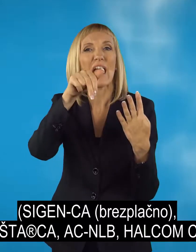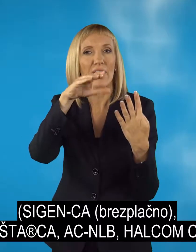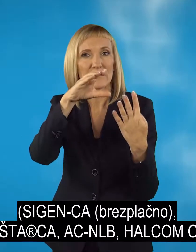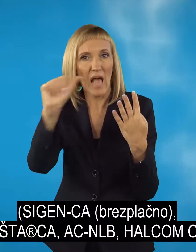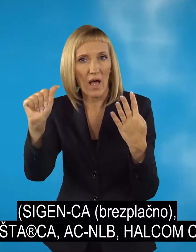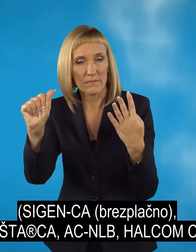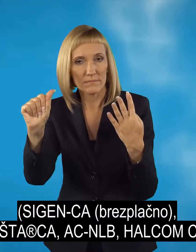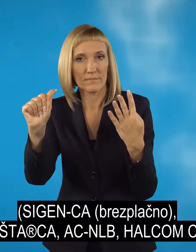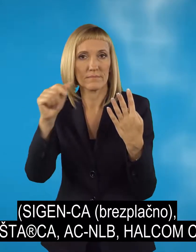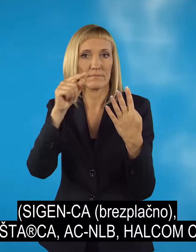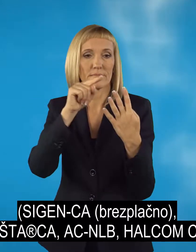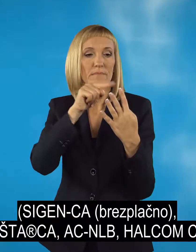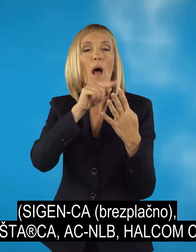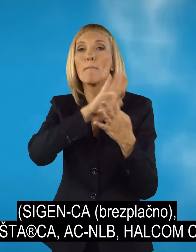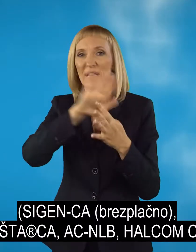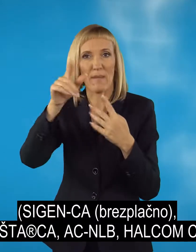SIGEN CA, brezplačno,